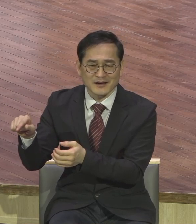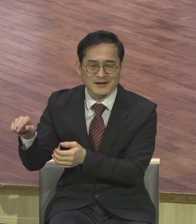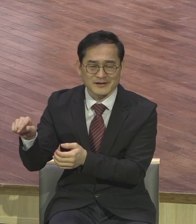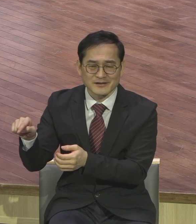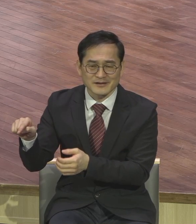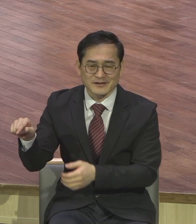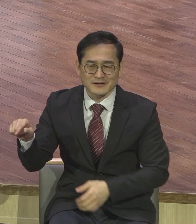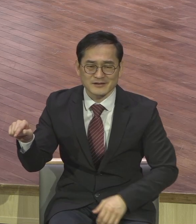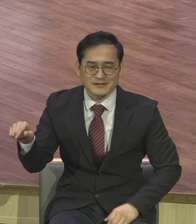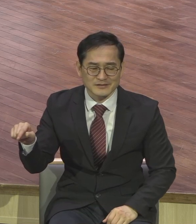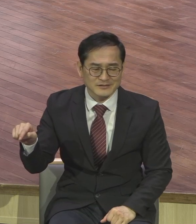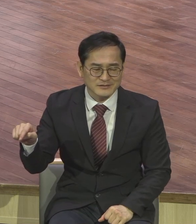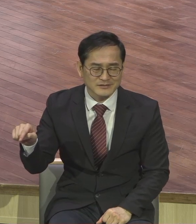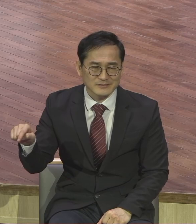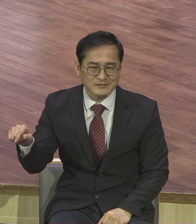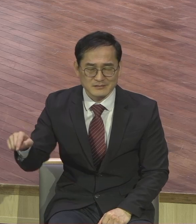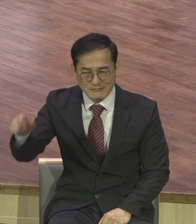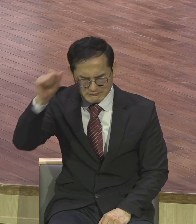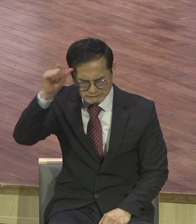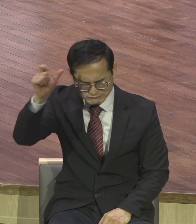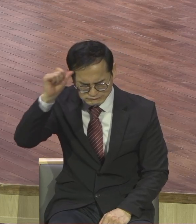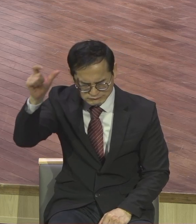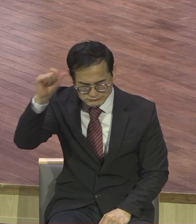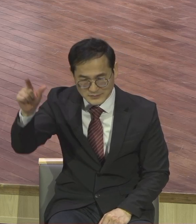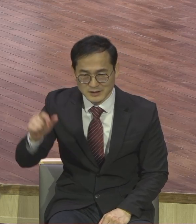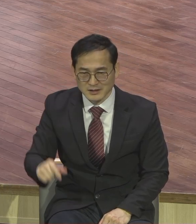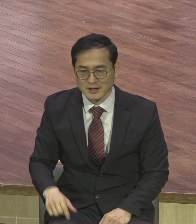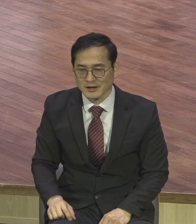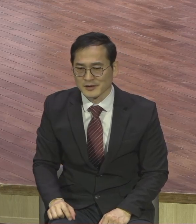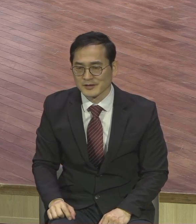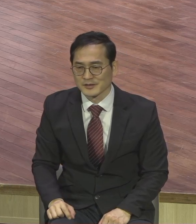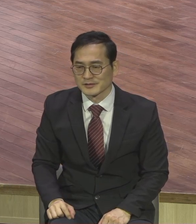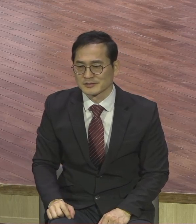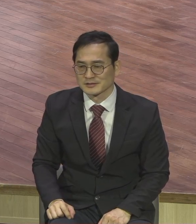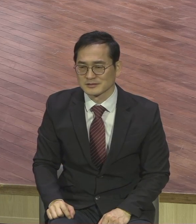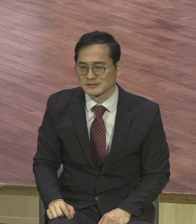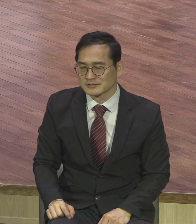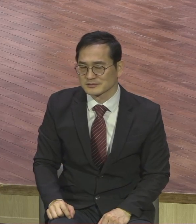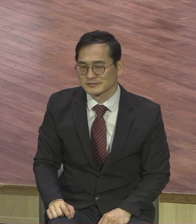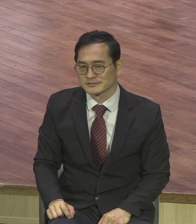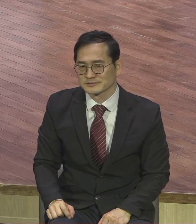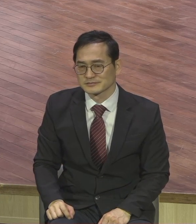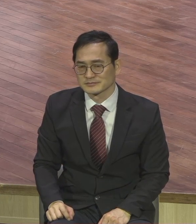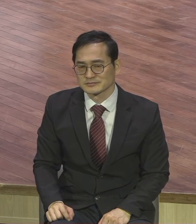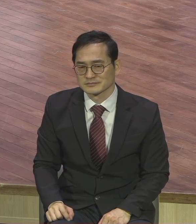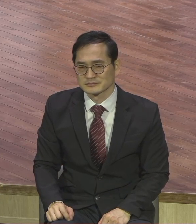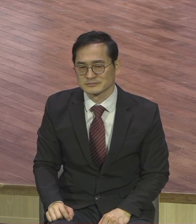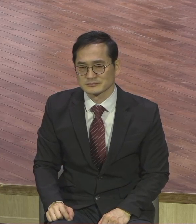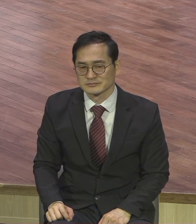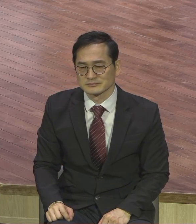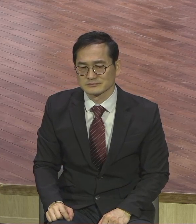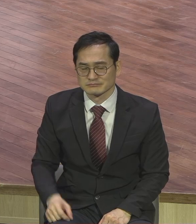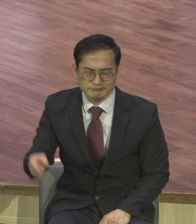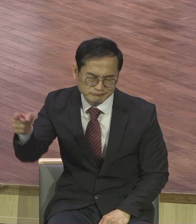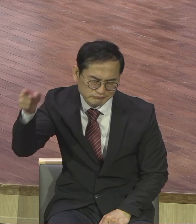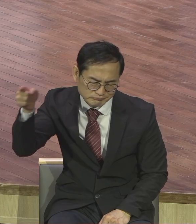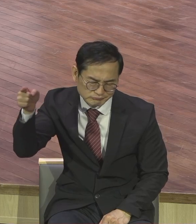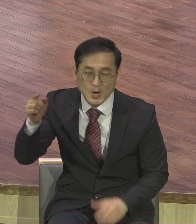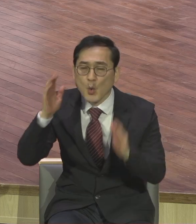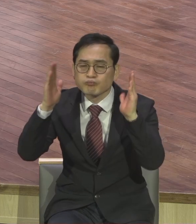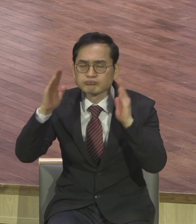아주 엘리트죠. 초엘리트입니다. 중고 대 다 포함해서. 그러니까 자기는